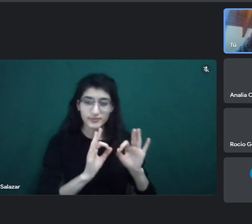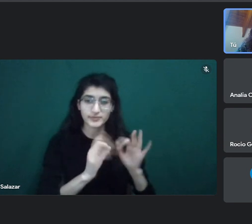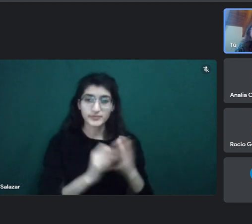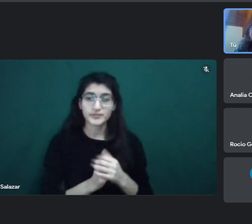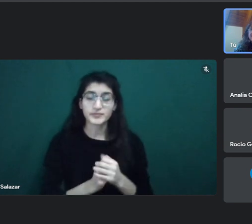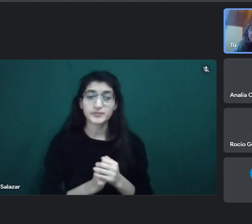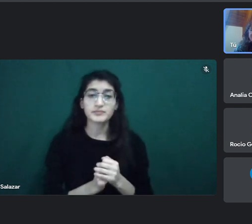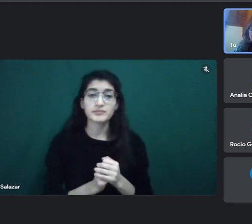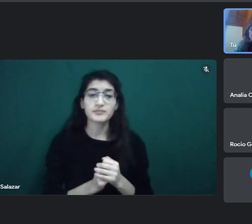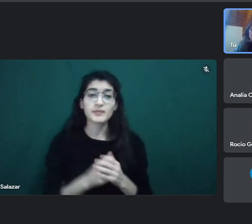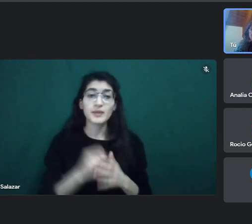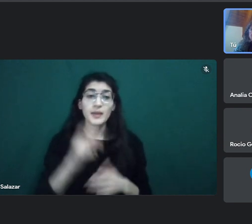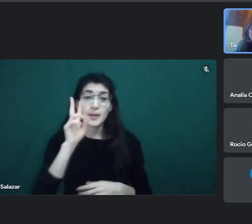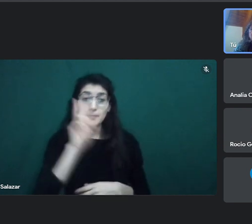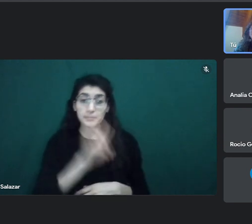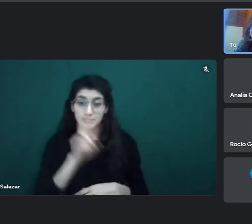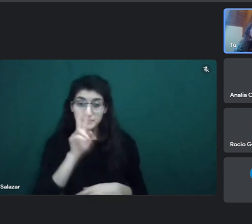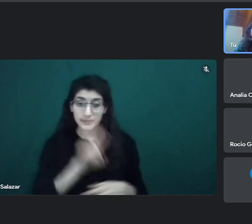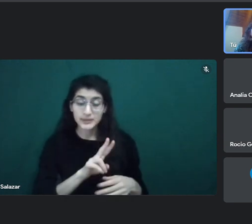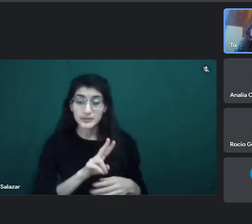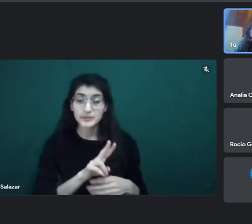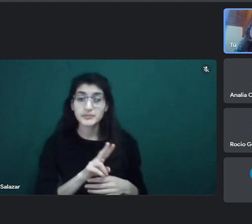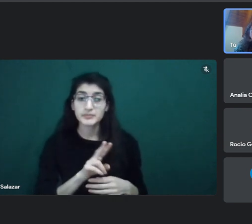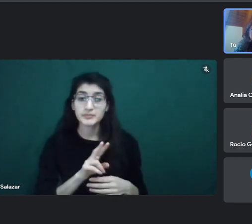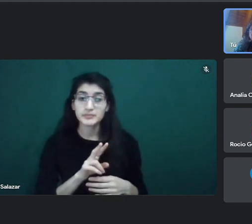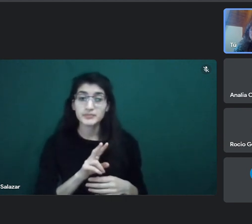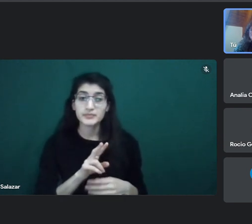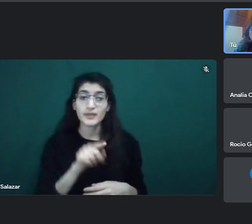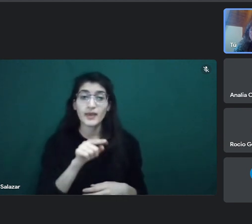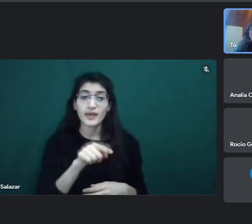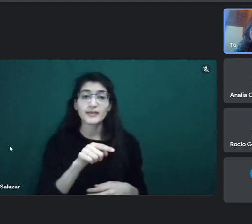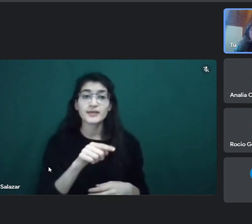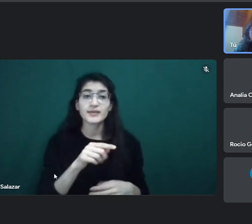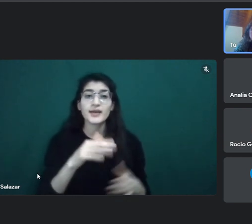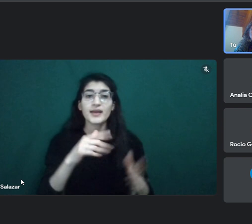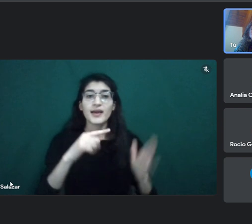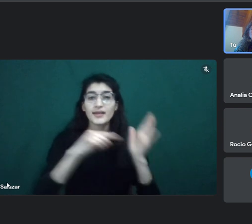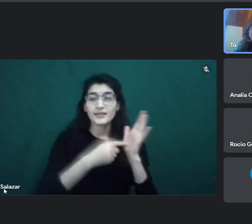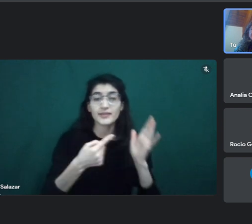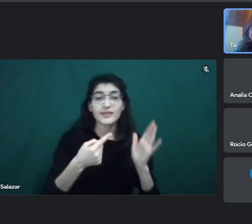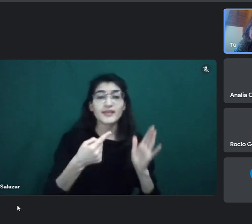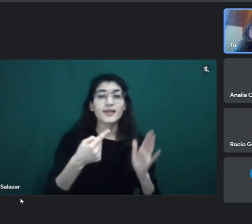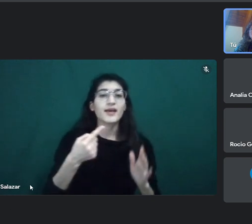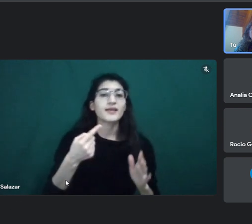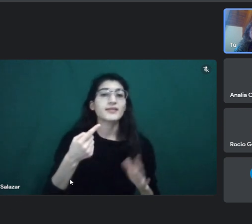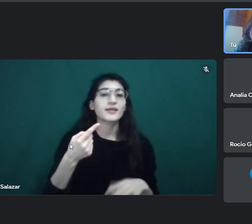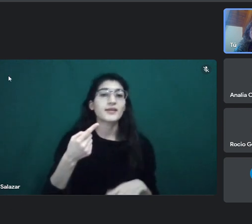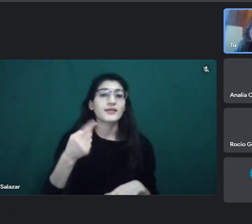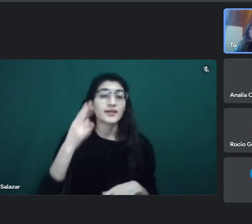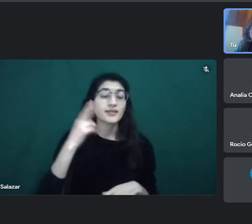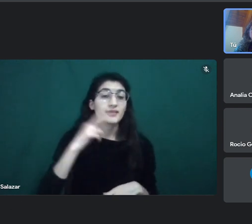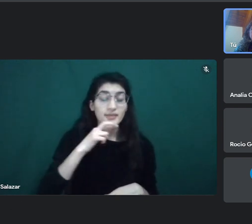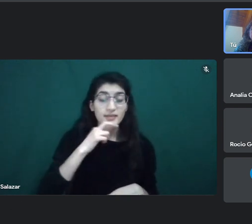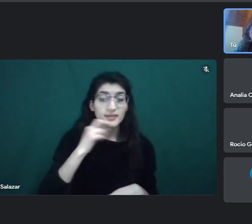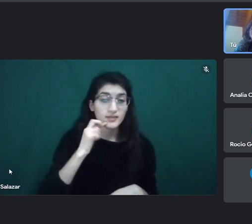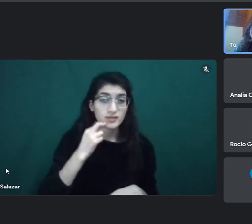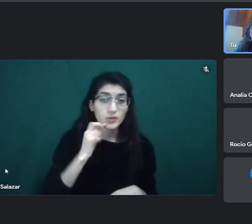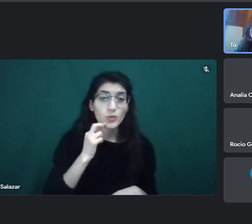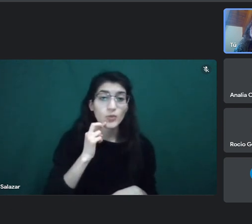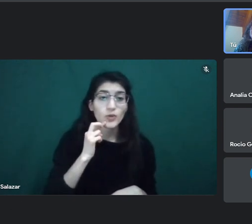Fíjense acá, por ejemplo, en la actividad 19, yo acá ya se las subrayé, son las primeras y